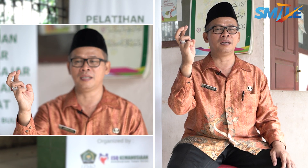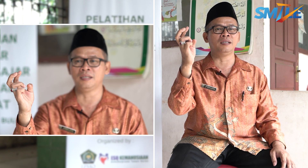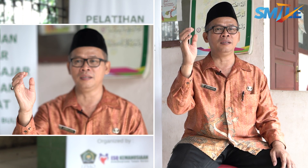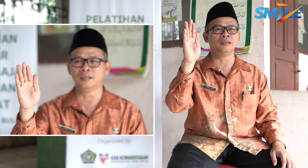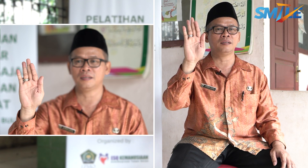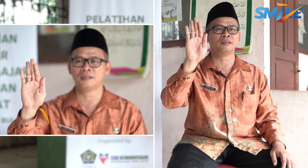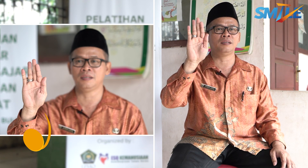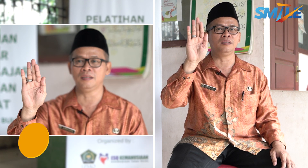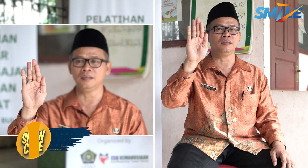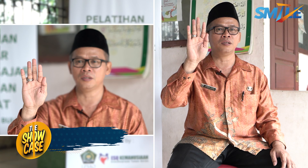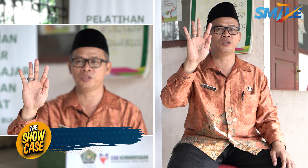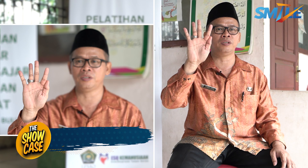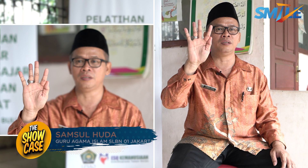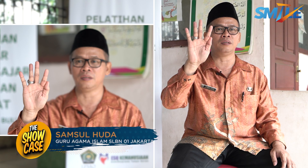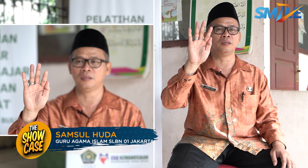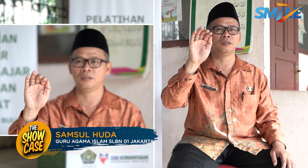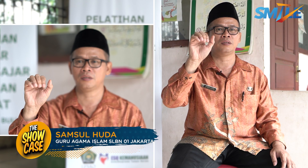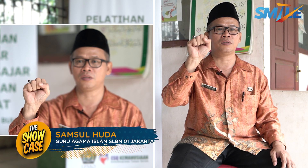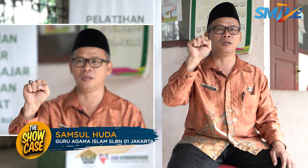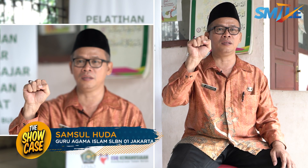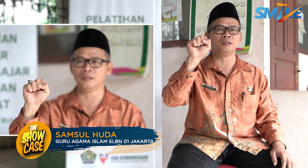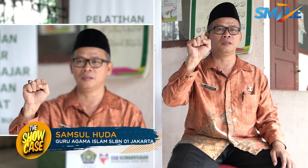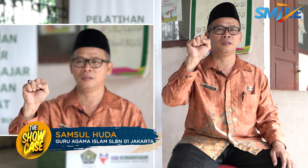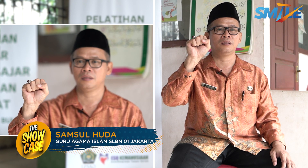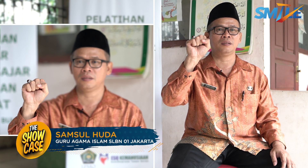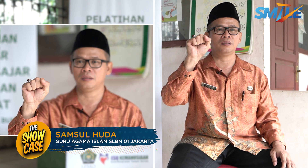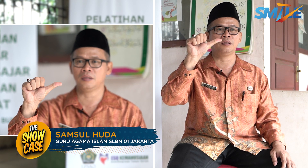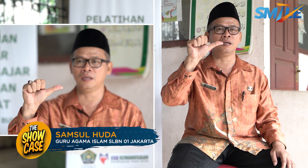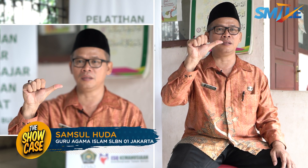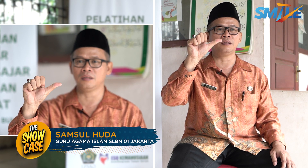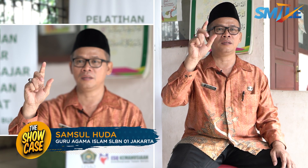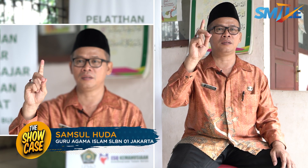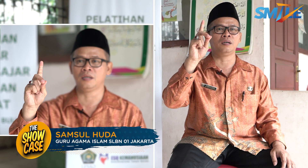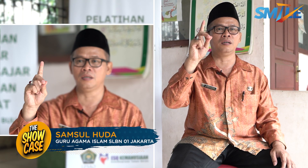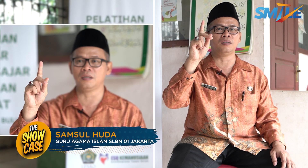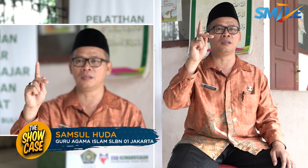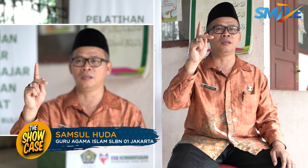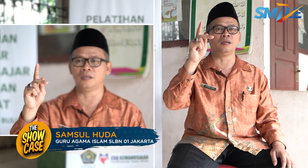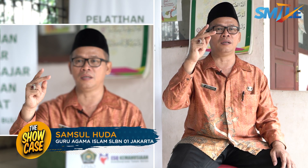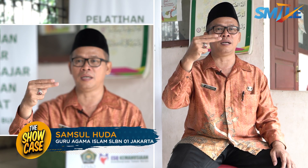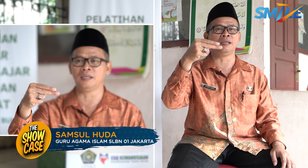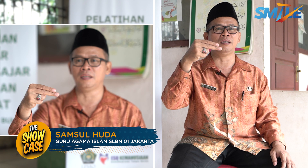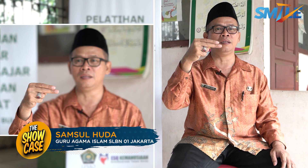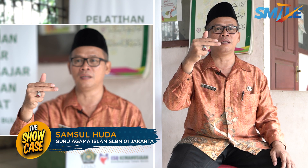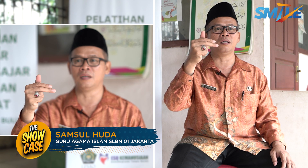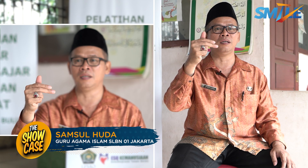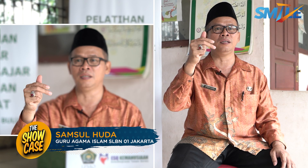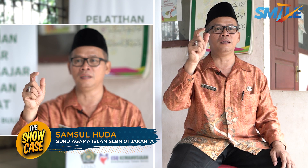zain, sin, shin, shod, dot, to, zo, ain, hoin,